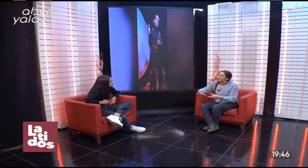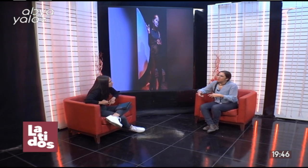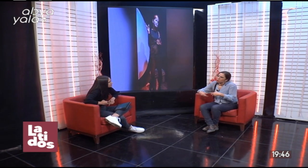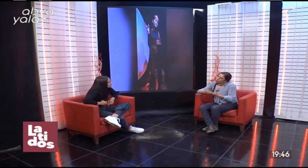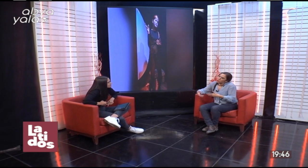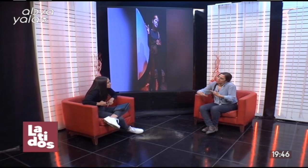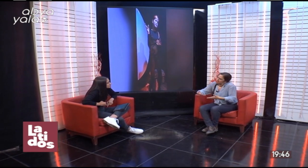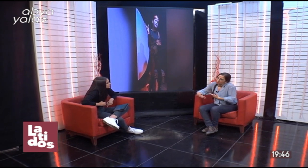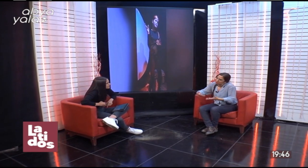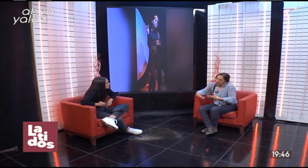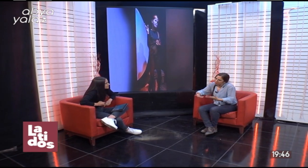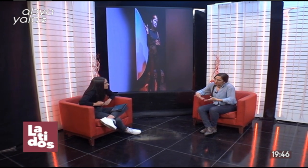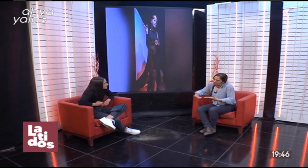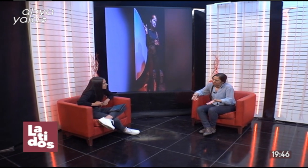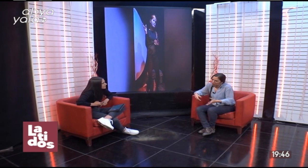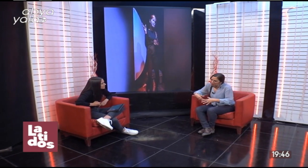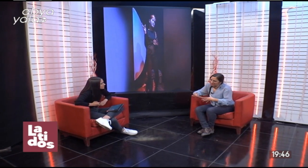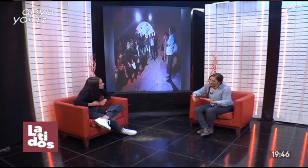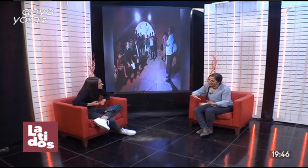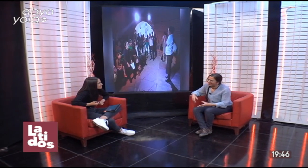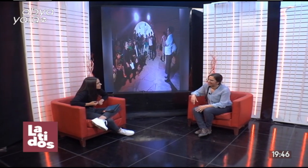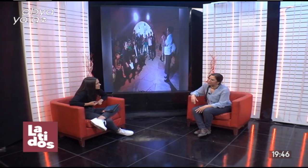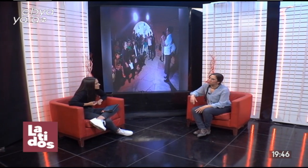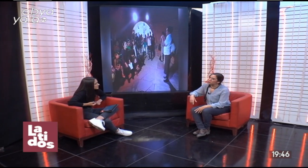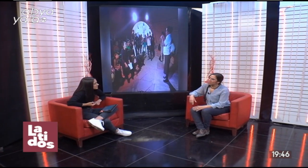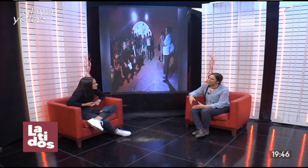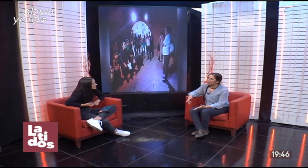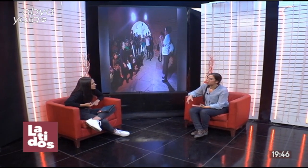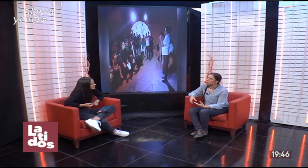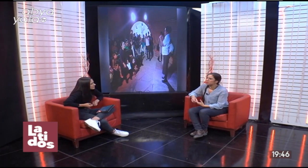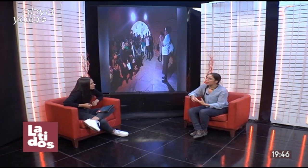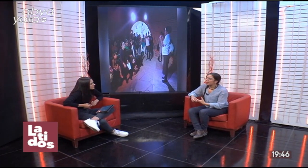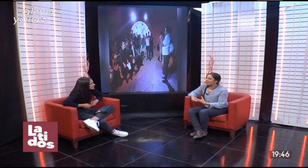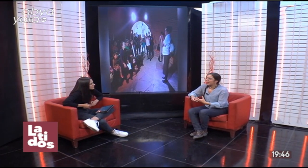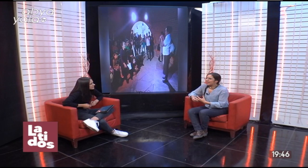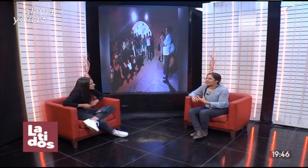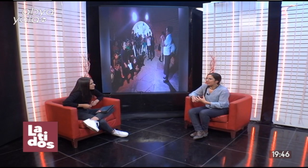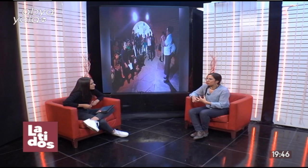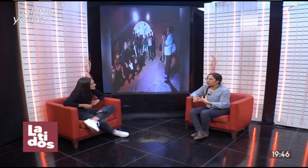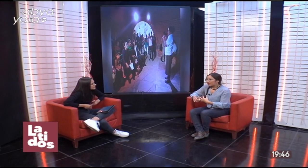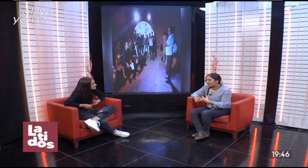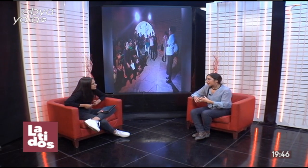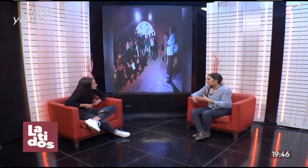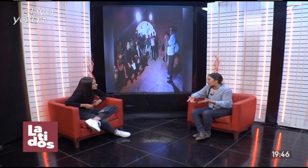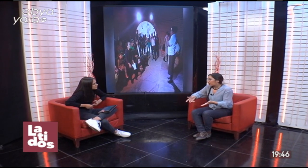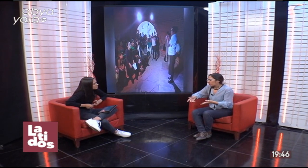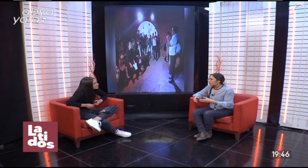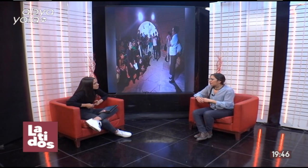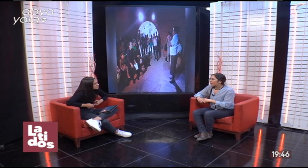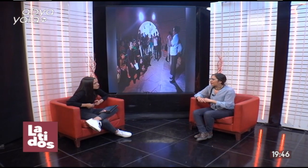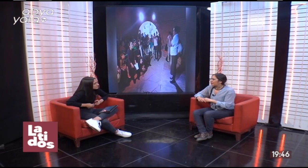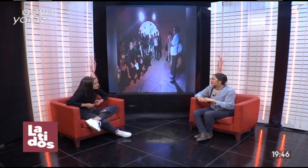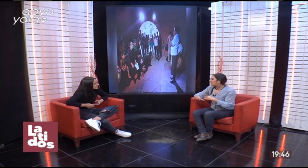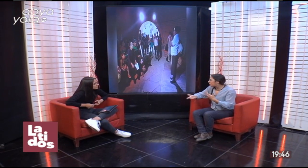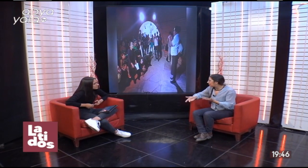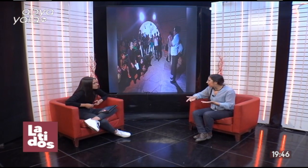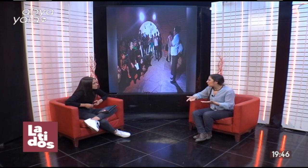produce siempre una cosa interesante, ¿no? Entonces, mañana tenemos una presentación de cuentos, interpreta en lengua de señas, por lo tanto